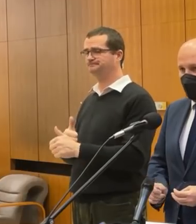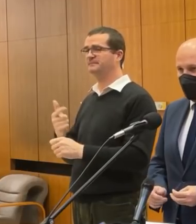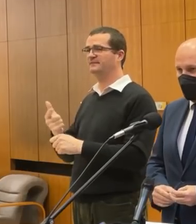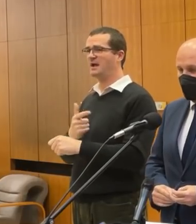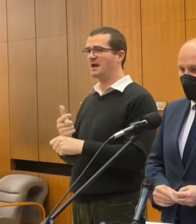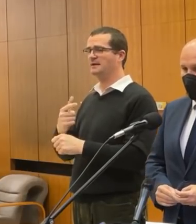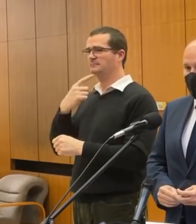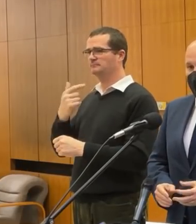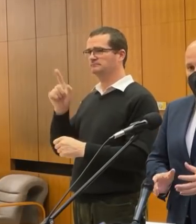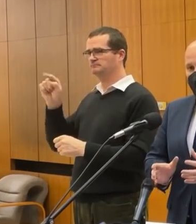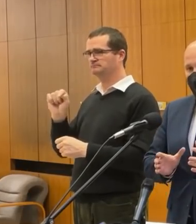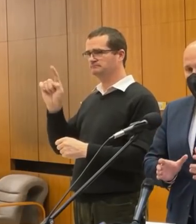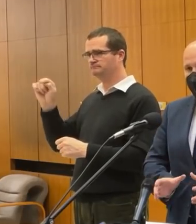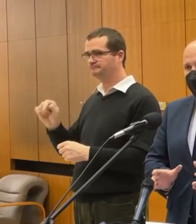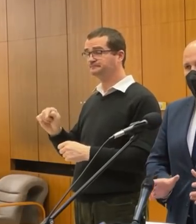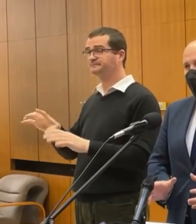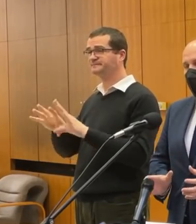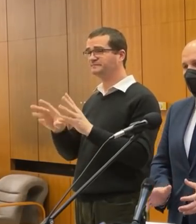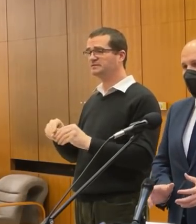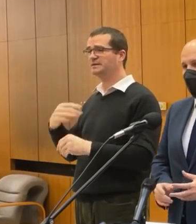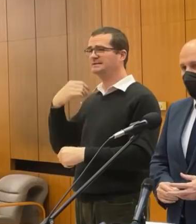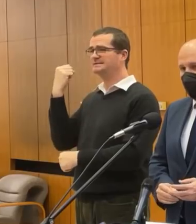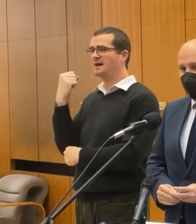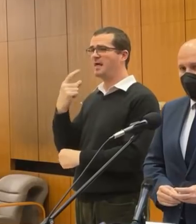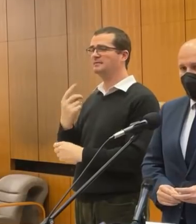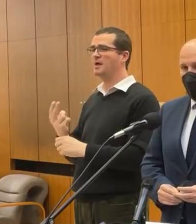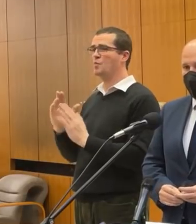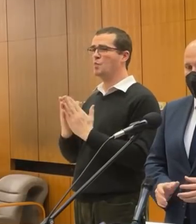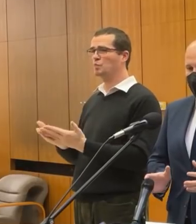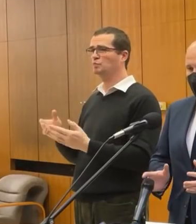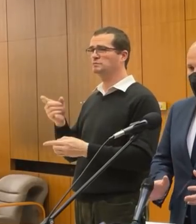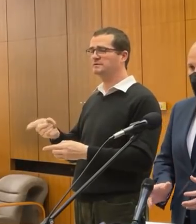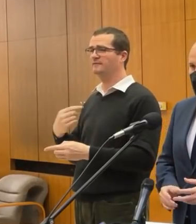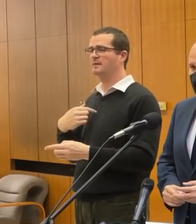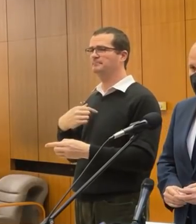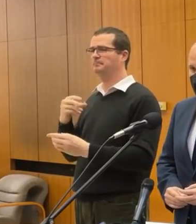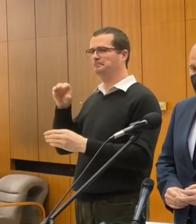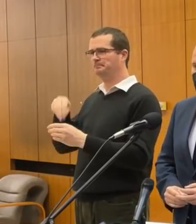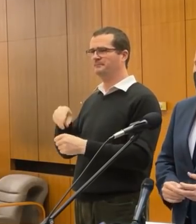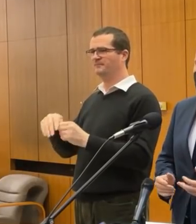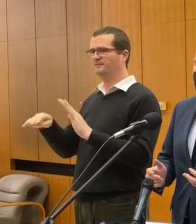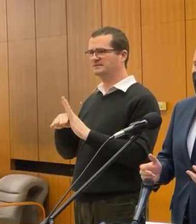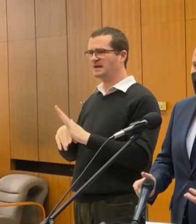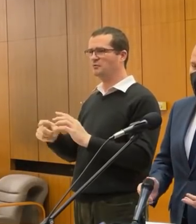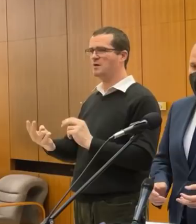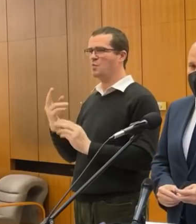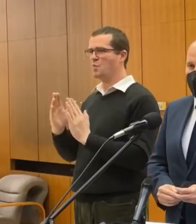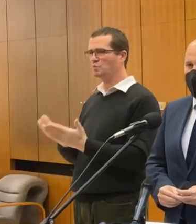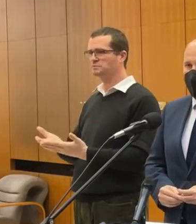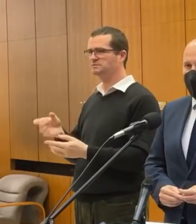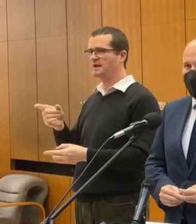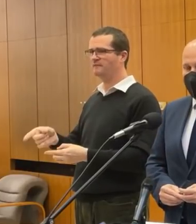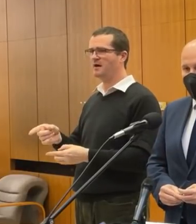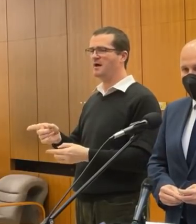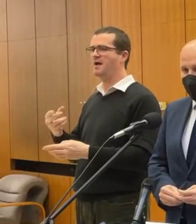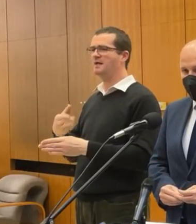dvakrát počiarknúť, že všetky základné ústavné parametre, tak ako sú definované v Ústave Slovenskej republiky a